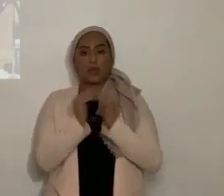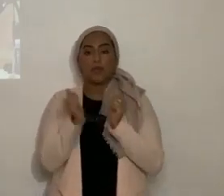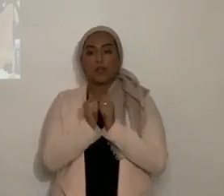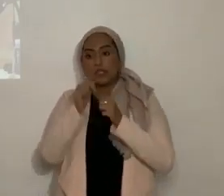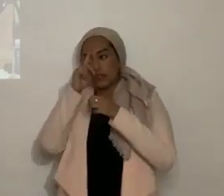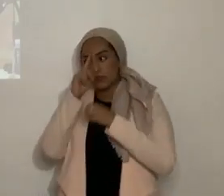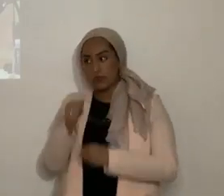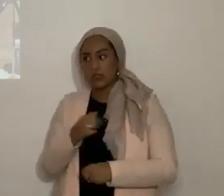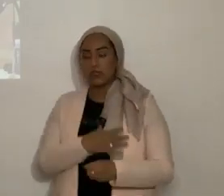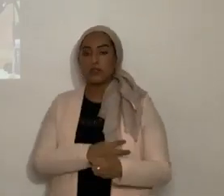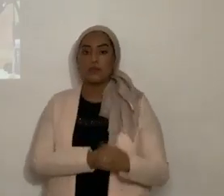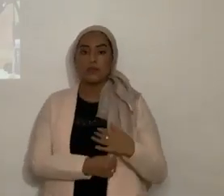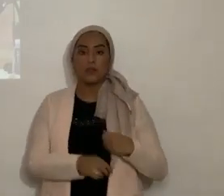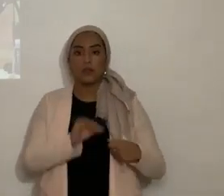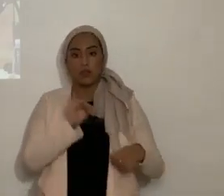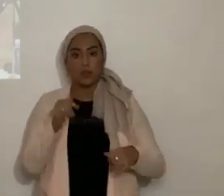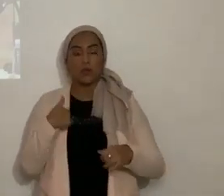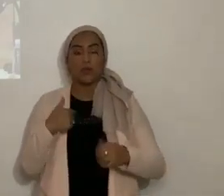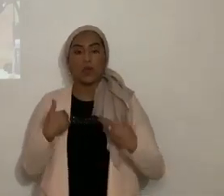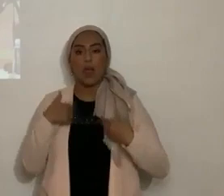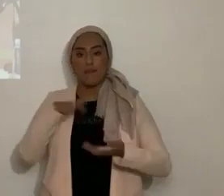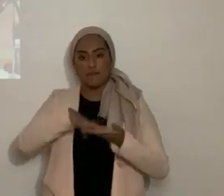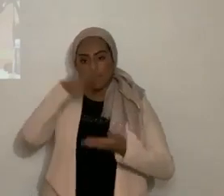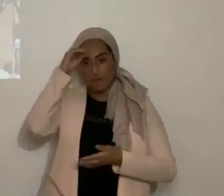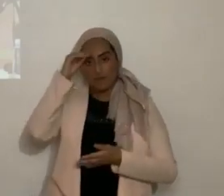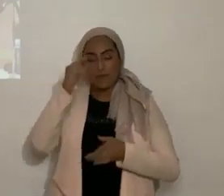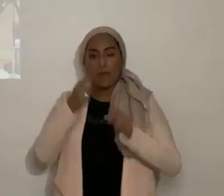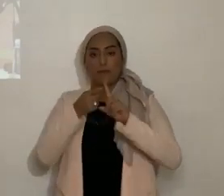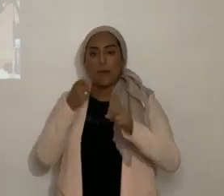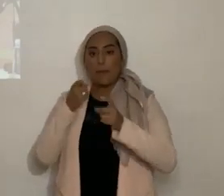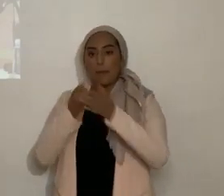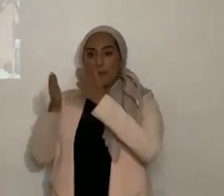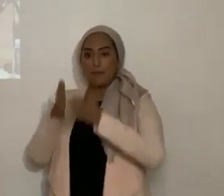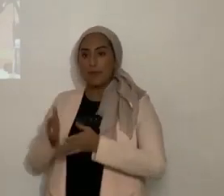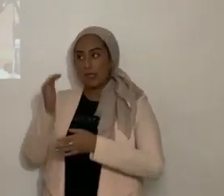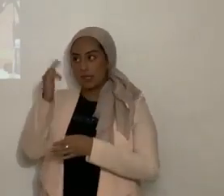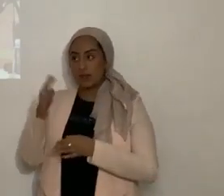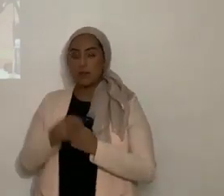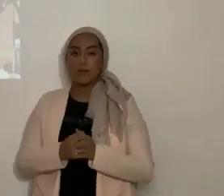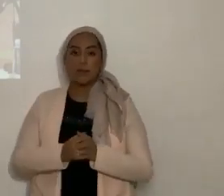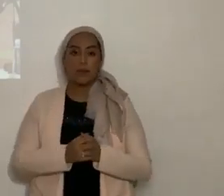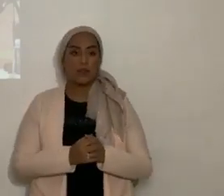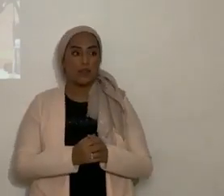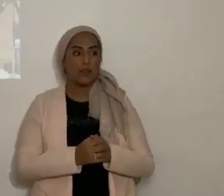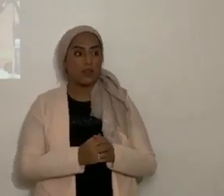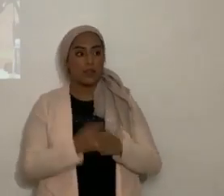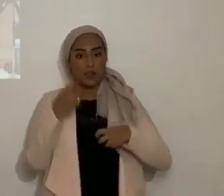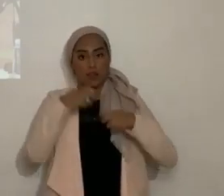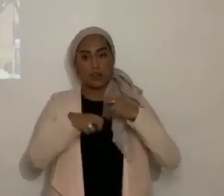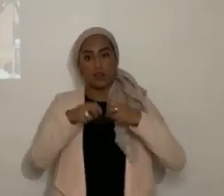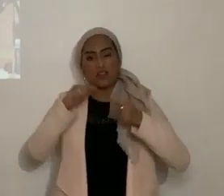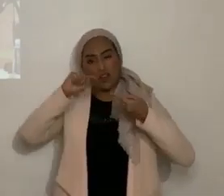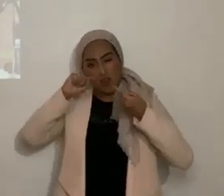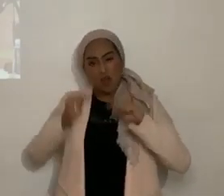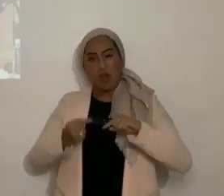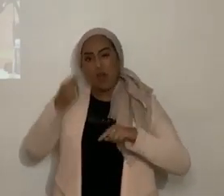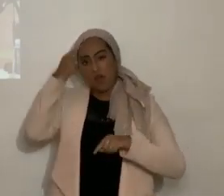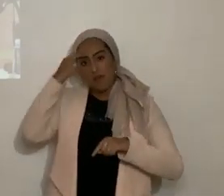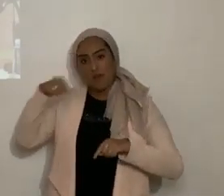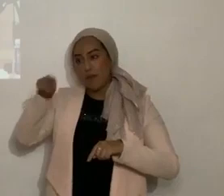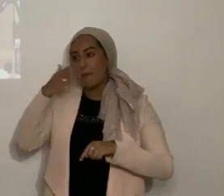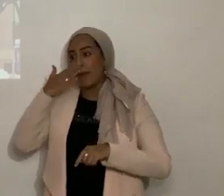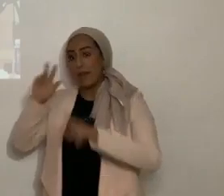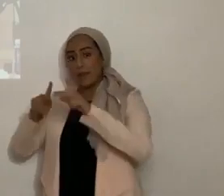confiadamente, como hemos aprendido de los siervos de Yahweh. El sufrimiento para los impíos es un